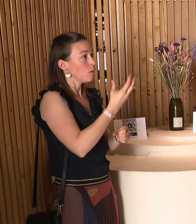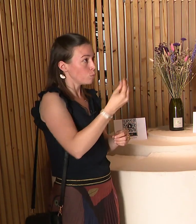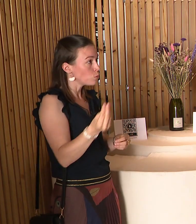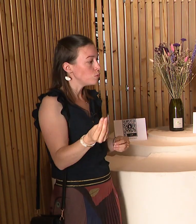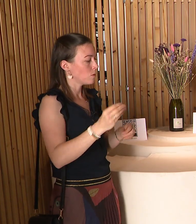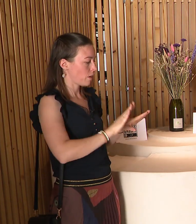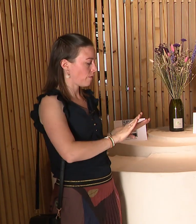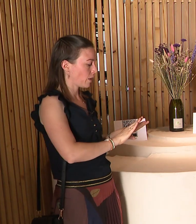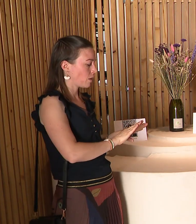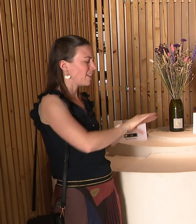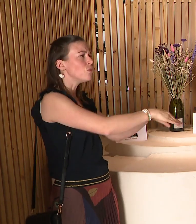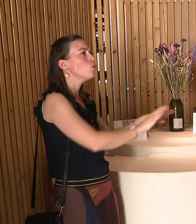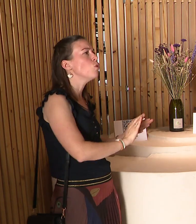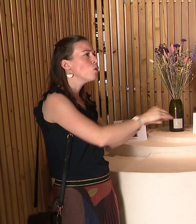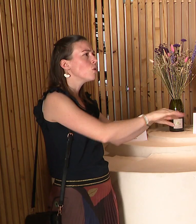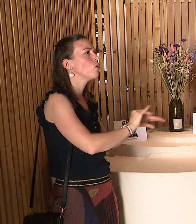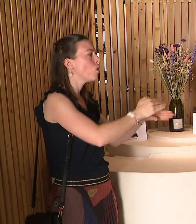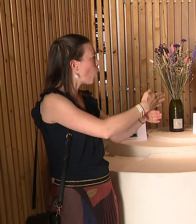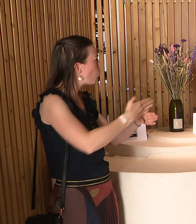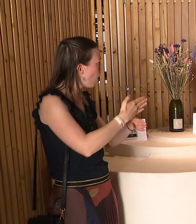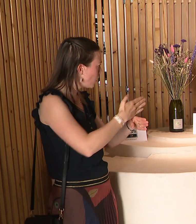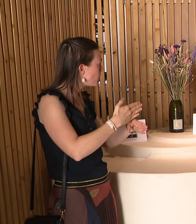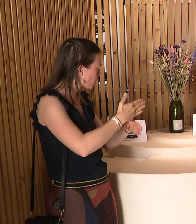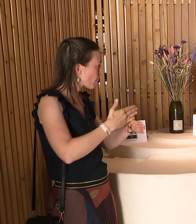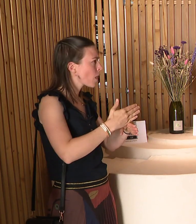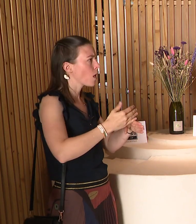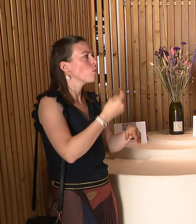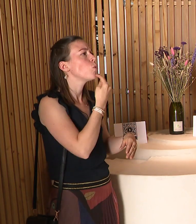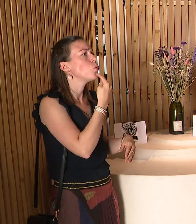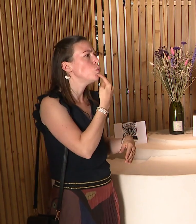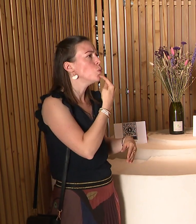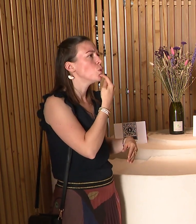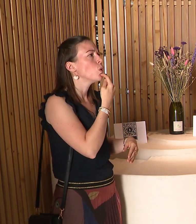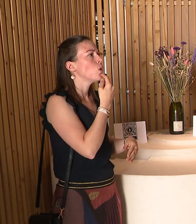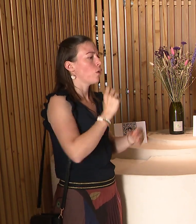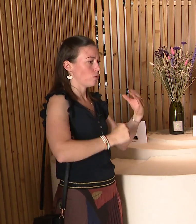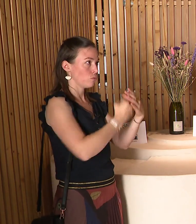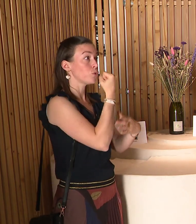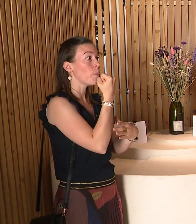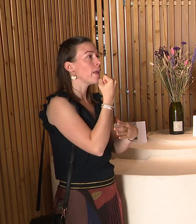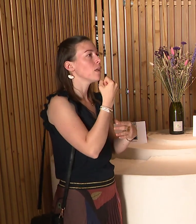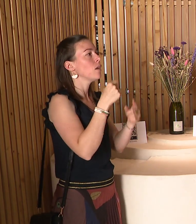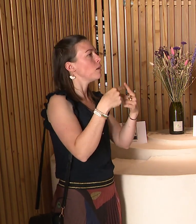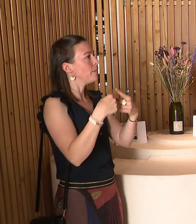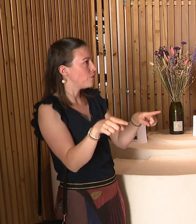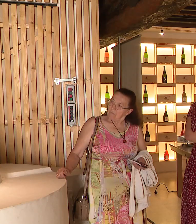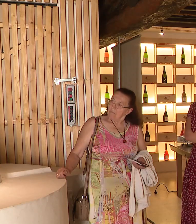beaucoup avec les tonneaux en bois, donc le goût du champagne est différent.